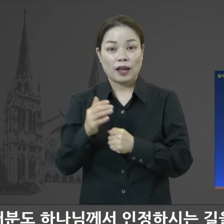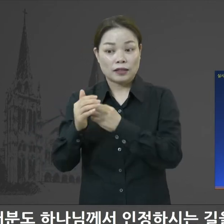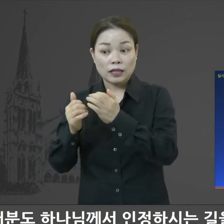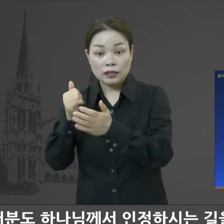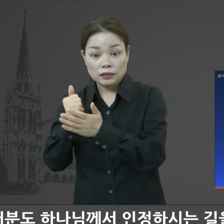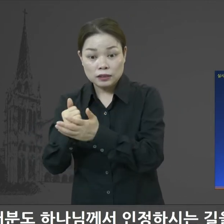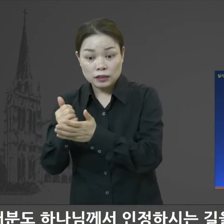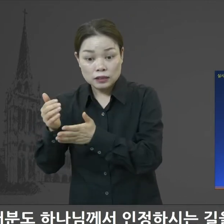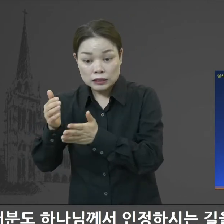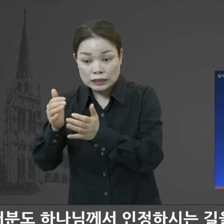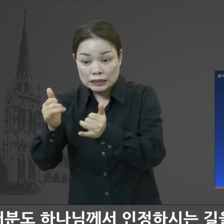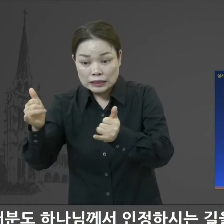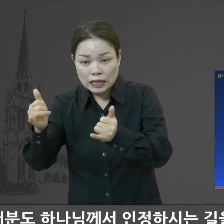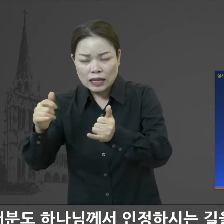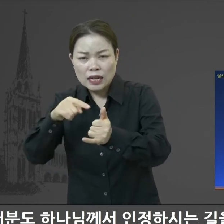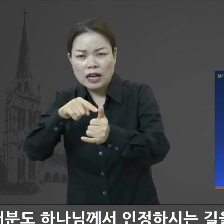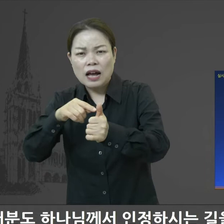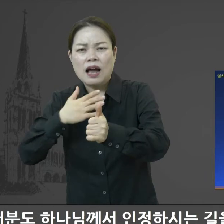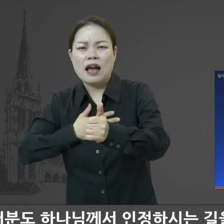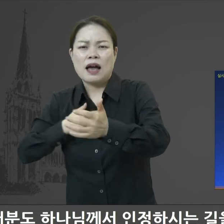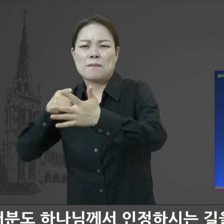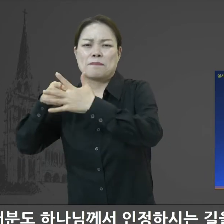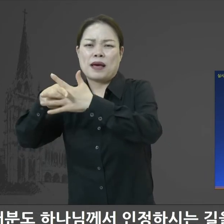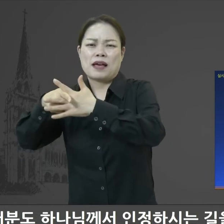하나님께서 그 길을 걷는 자를 알고 계신다.